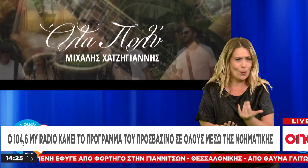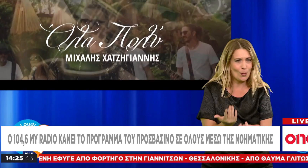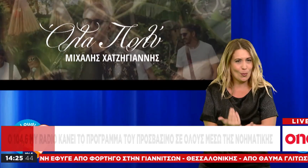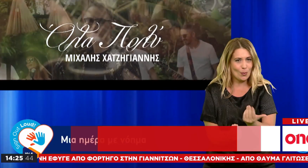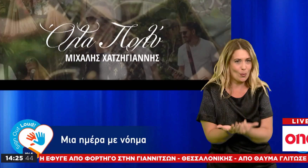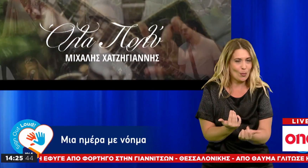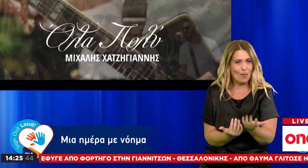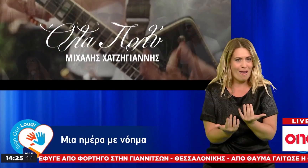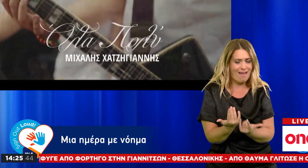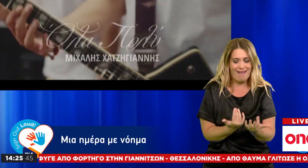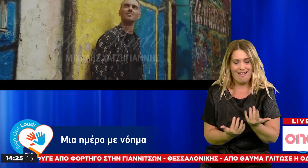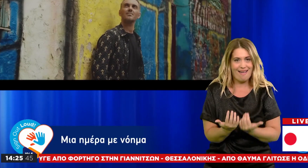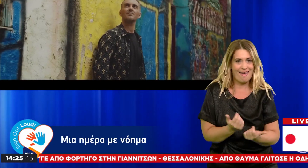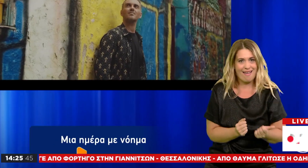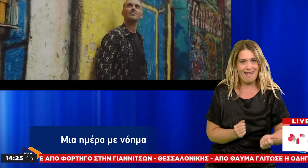άννα